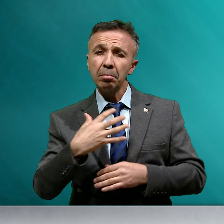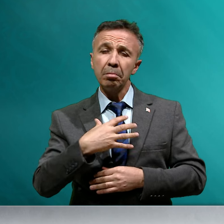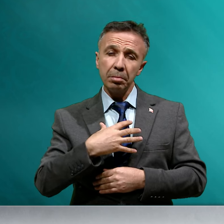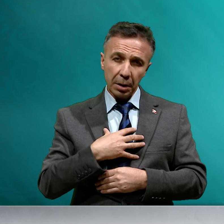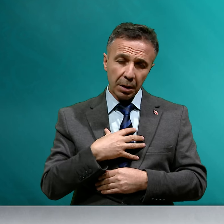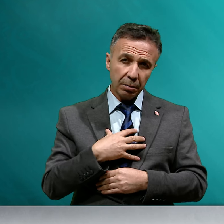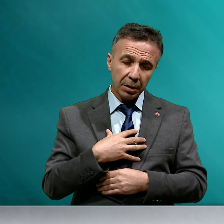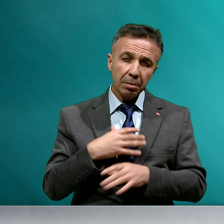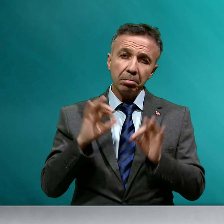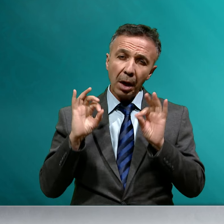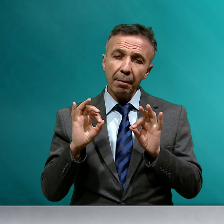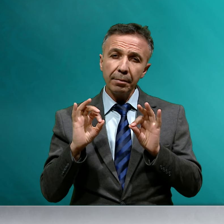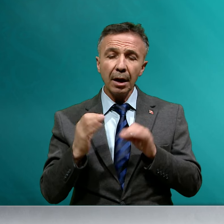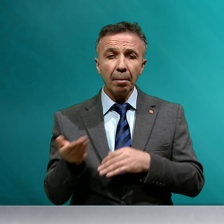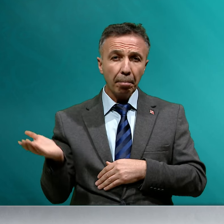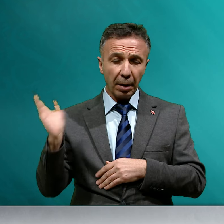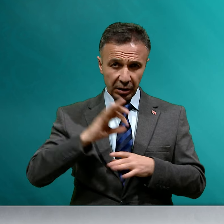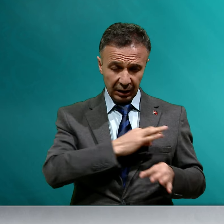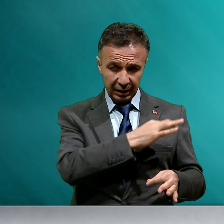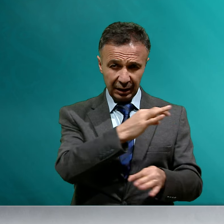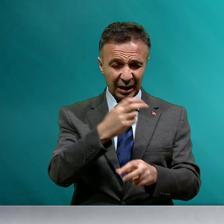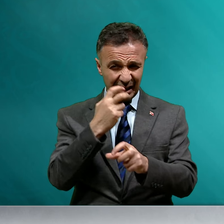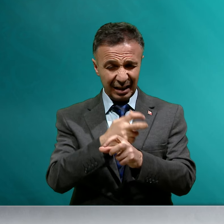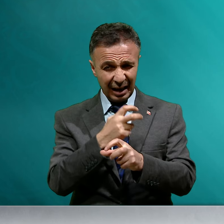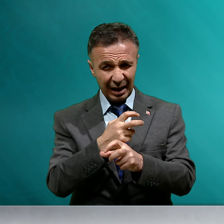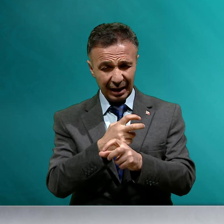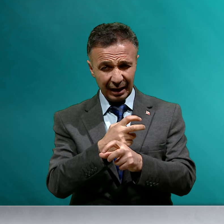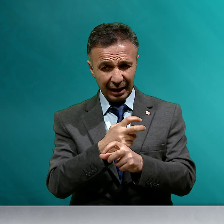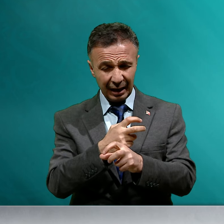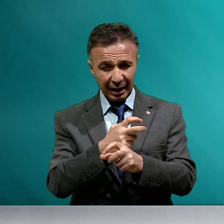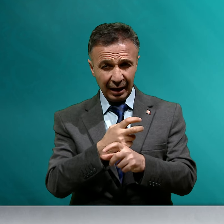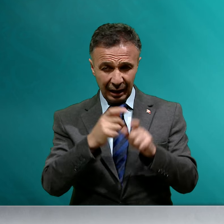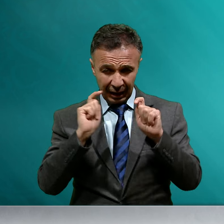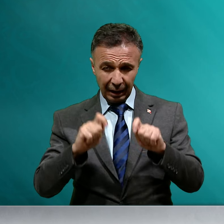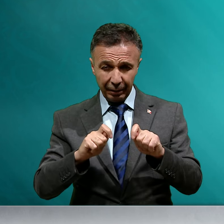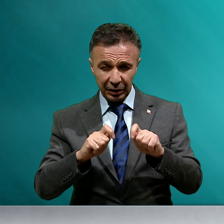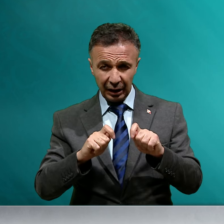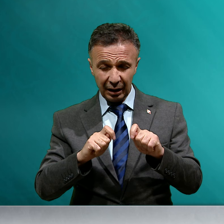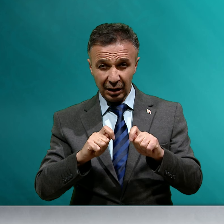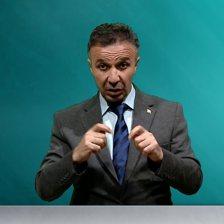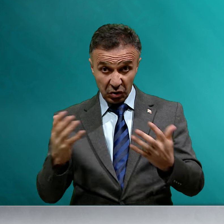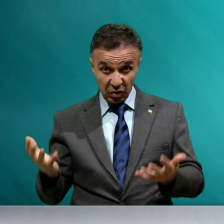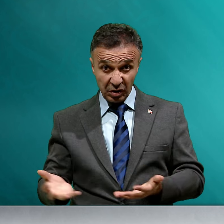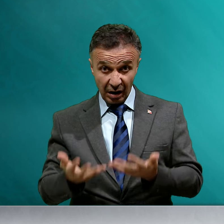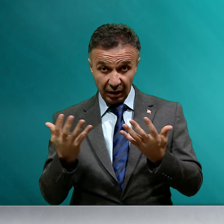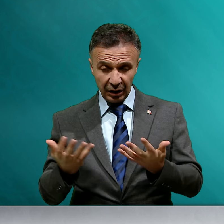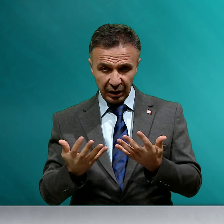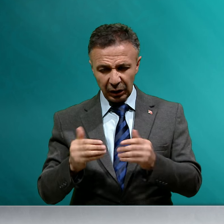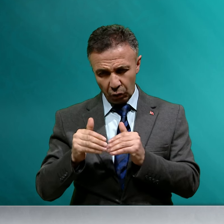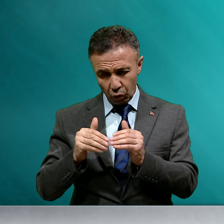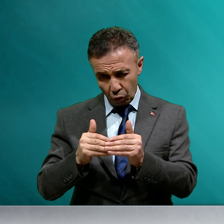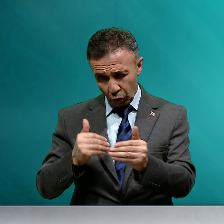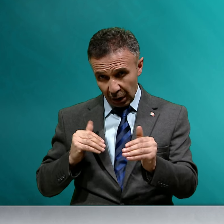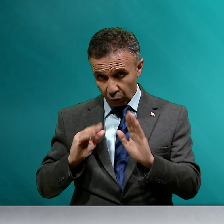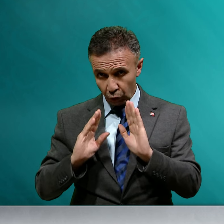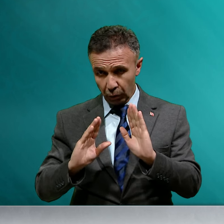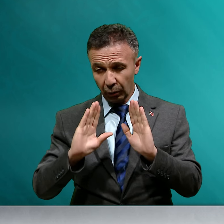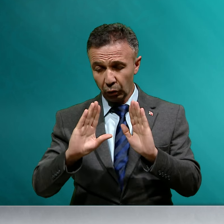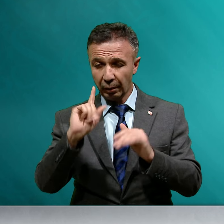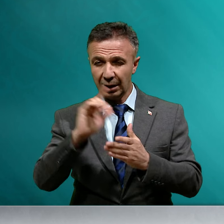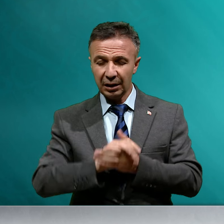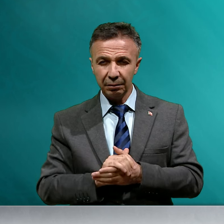kendimizi hem de başkalarını tehlikeye düşürecek davranışlardan uzak duralım. Trafikte sabırlı